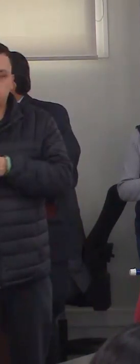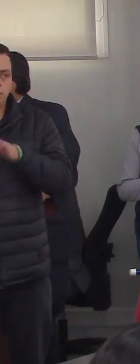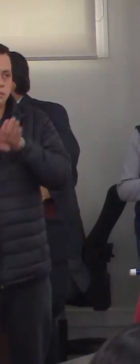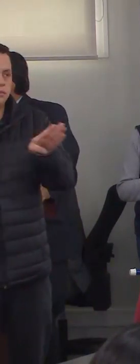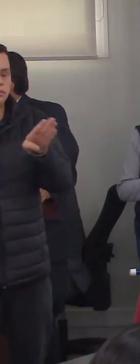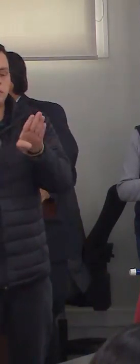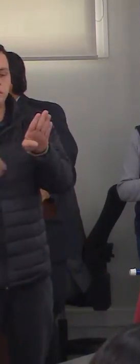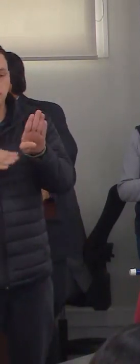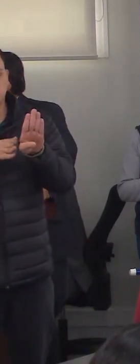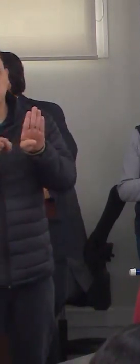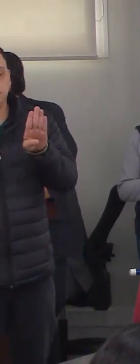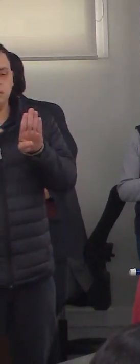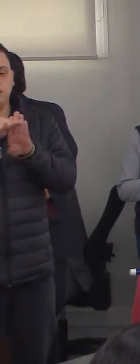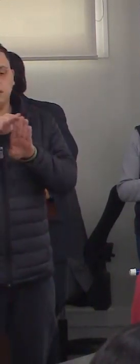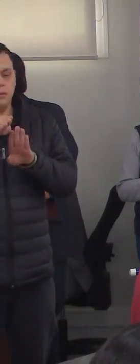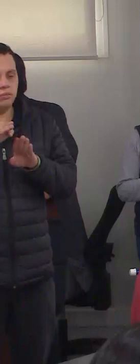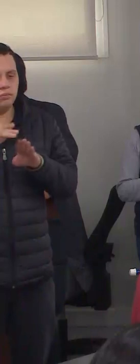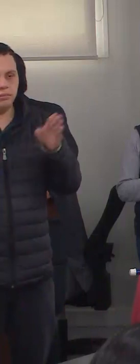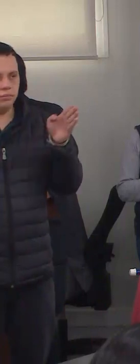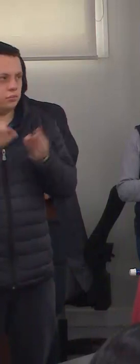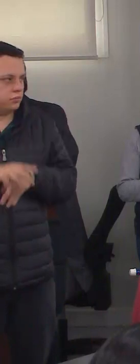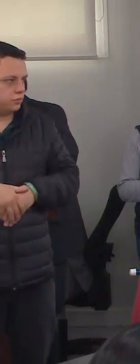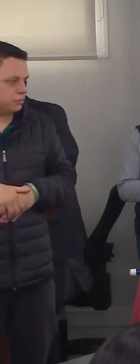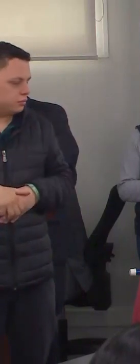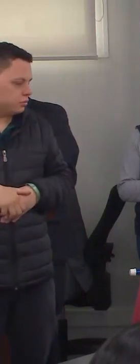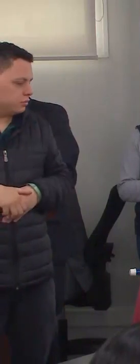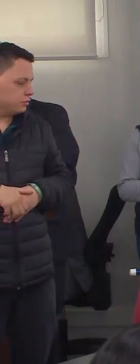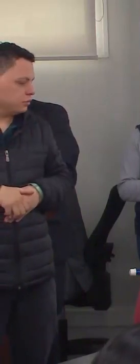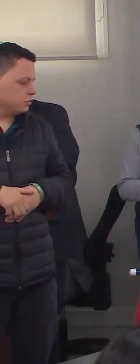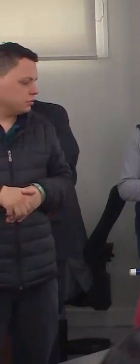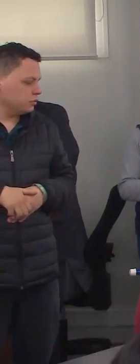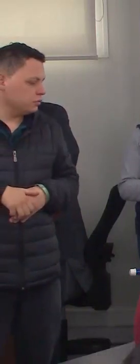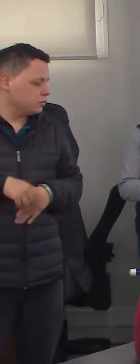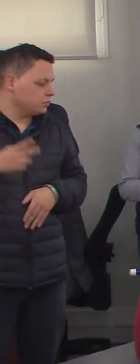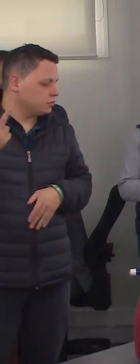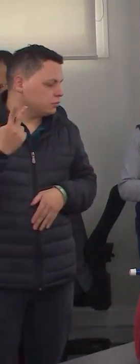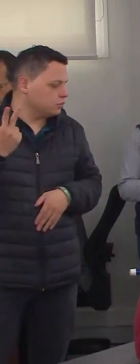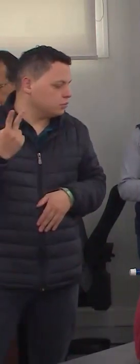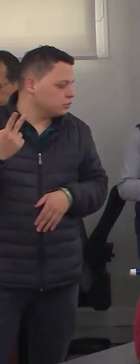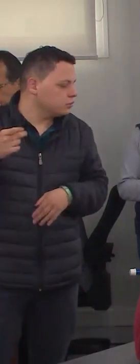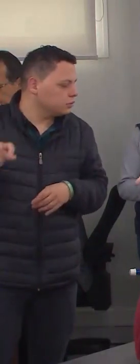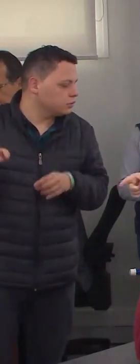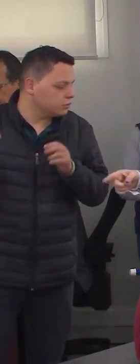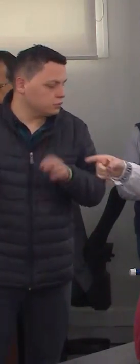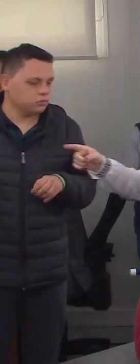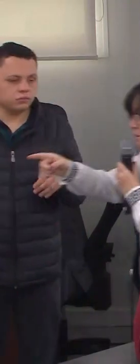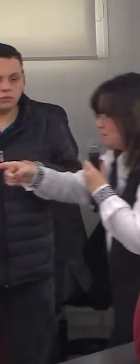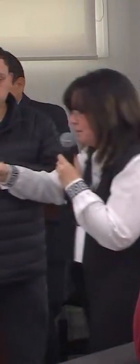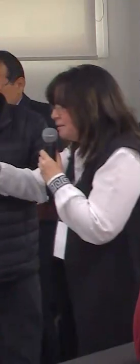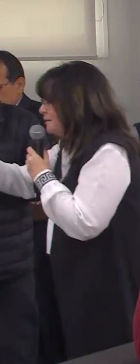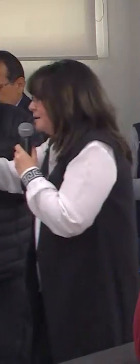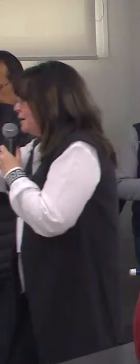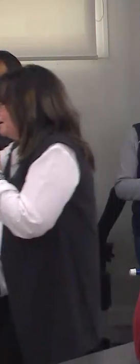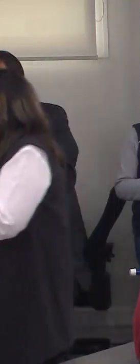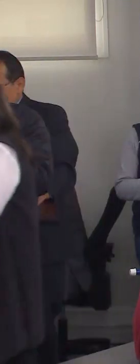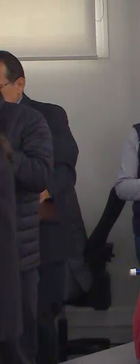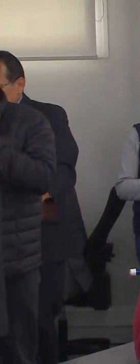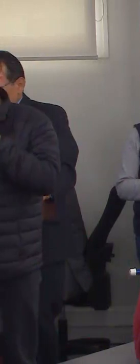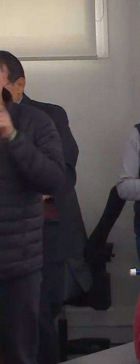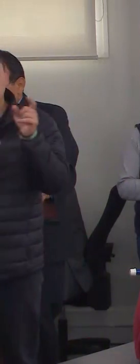salva escalera o la plataforma elevadiza y la verde es la que tú puedes usar tú también